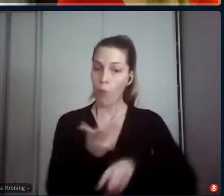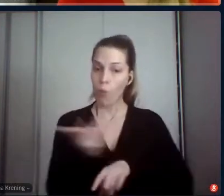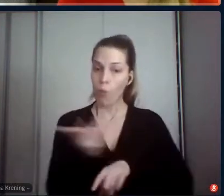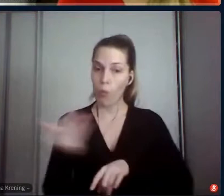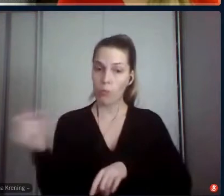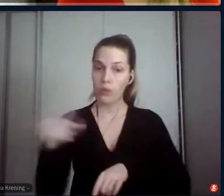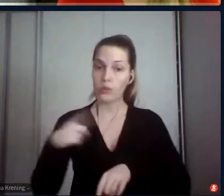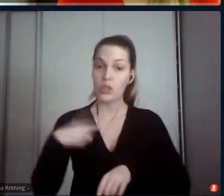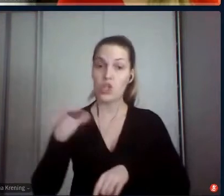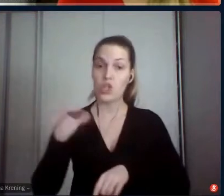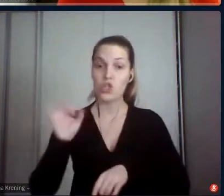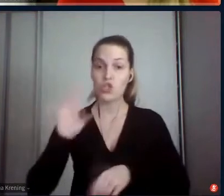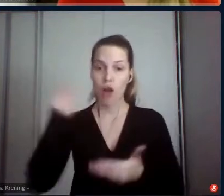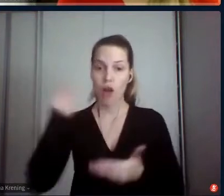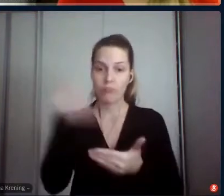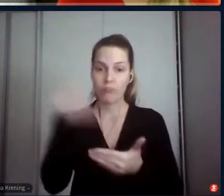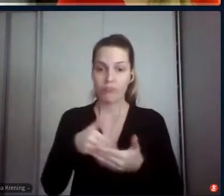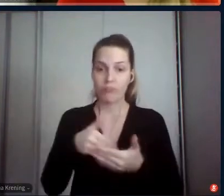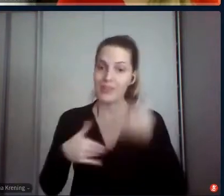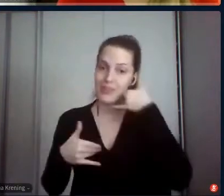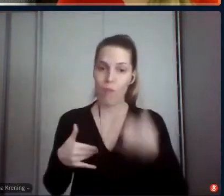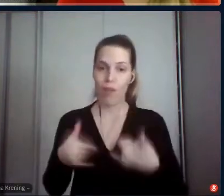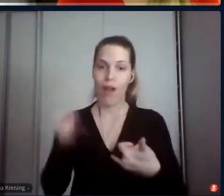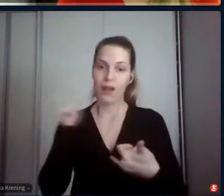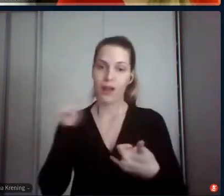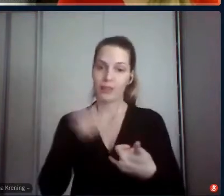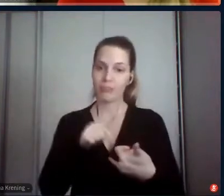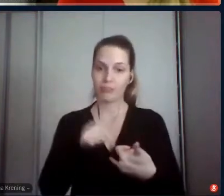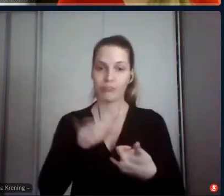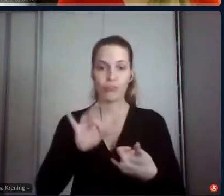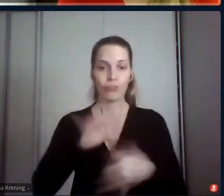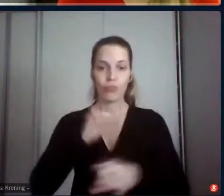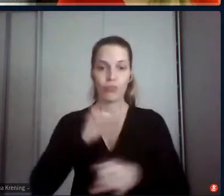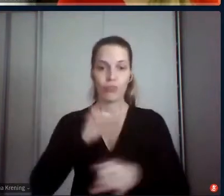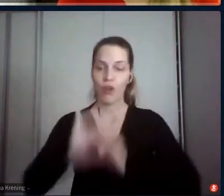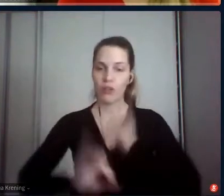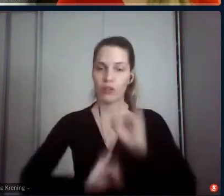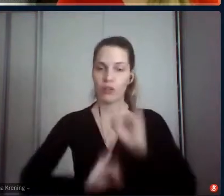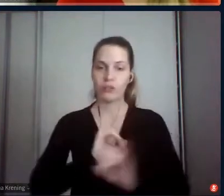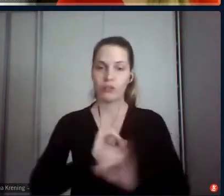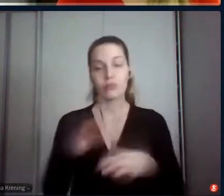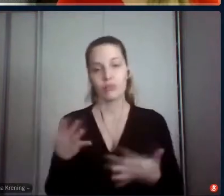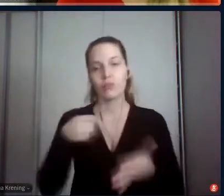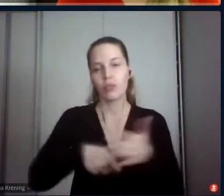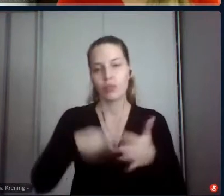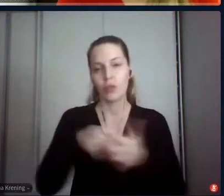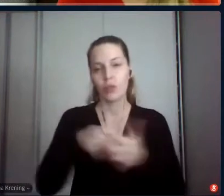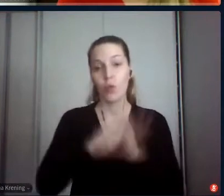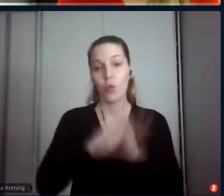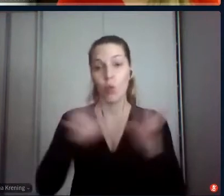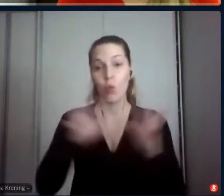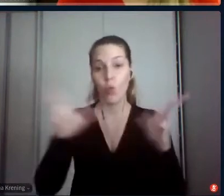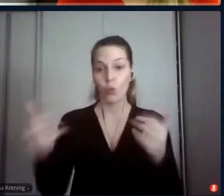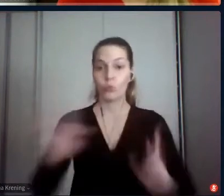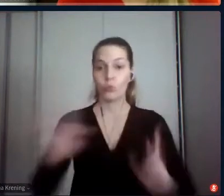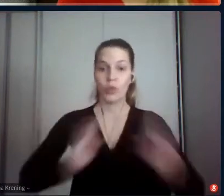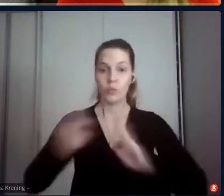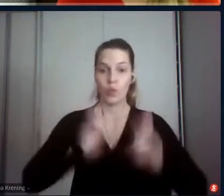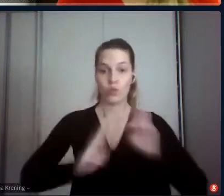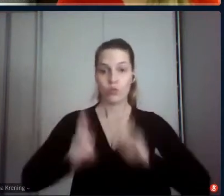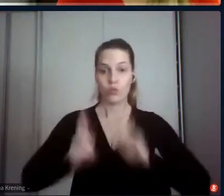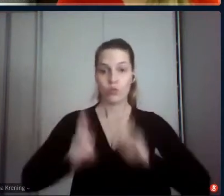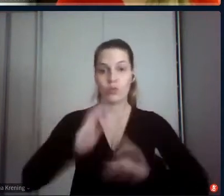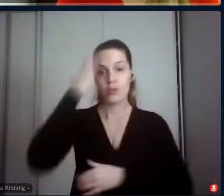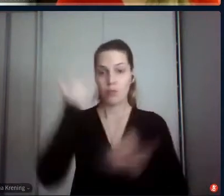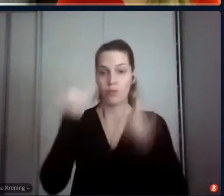celular. Por isso que a gente está tentando que todo mundo responda para que a gente tenha esse levantamento, porque o celular não é